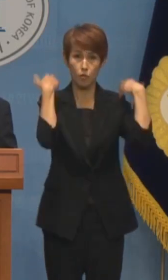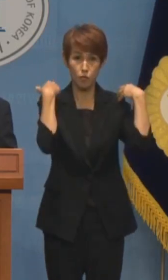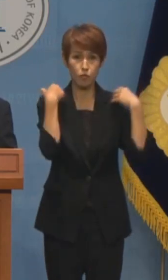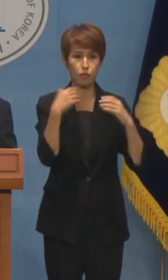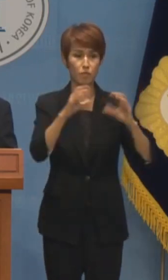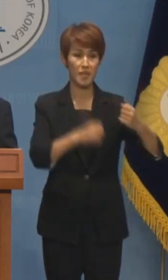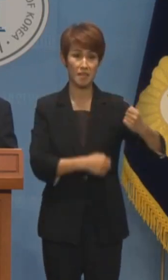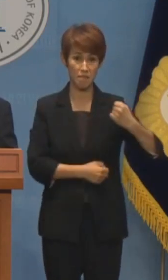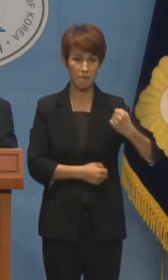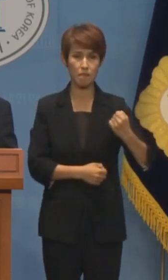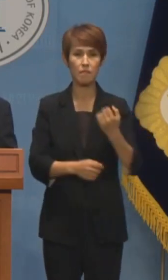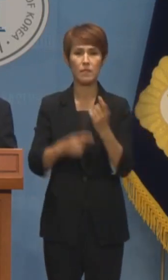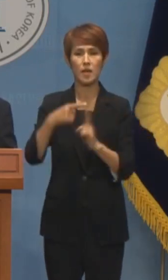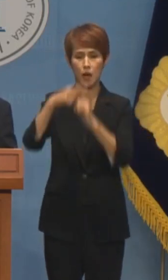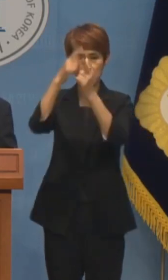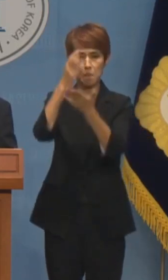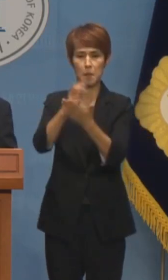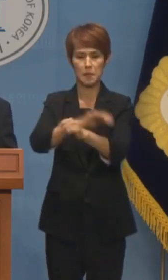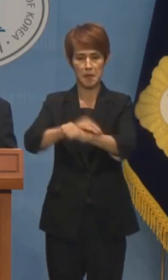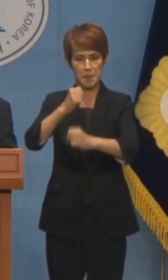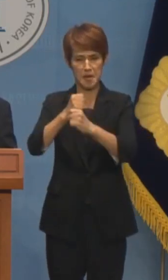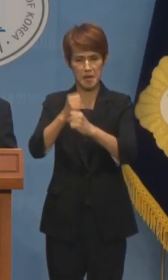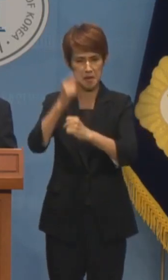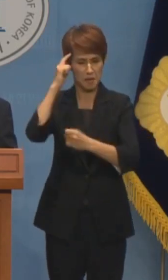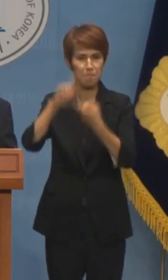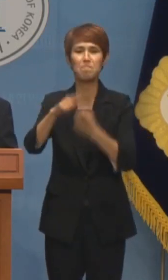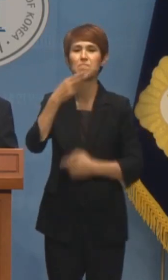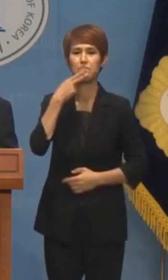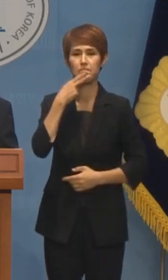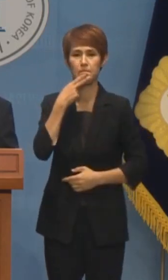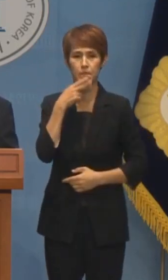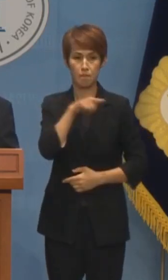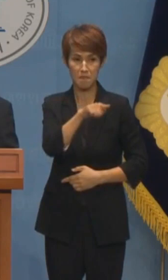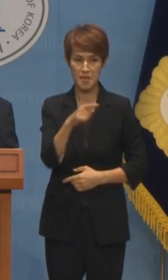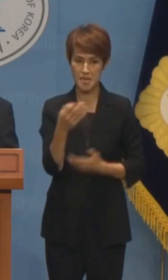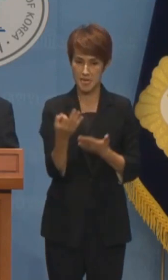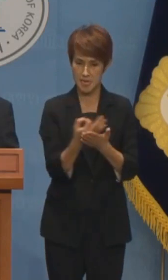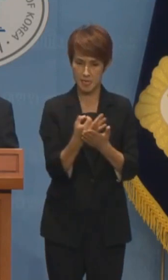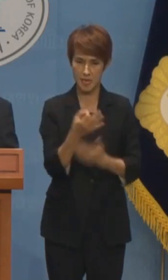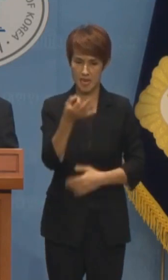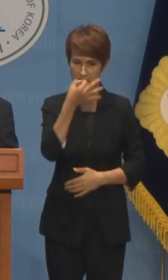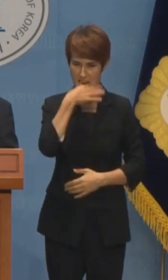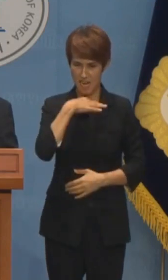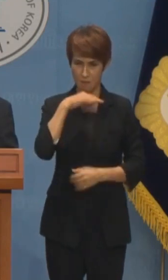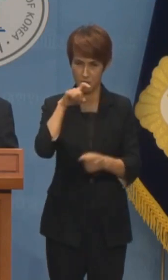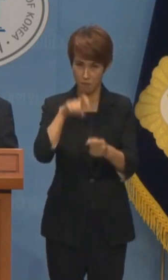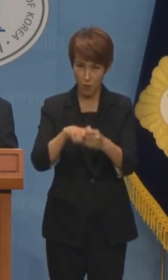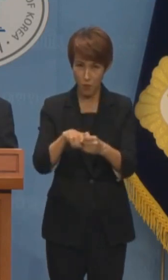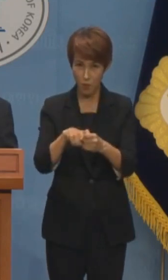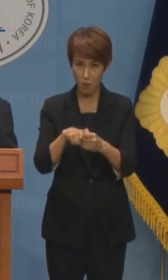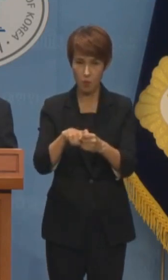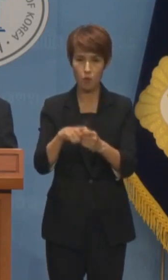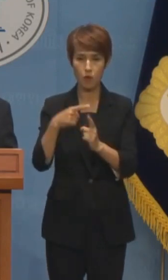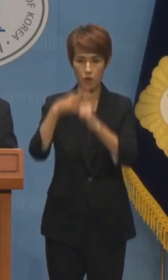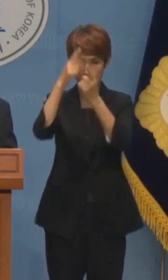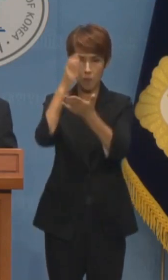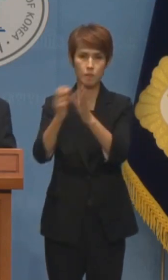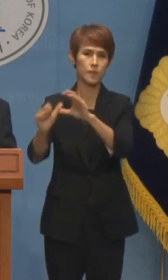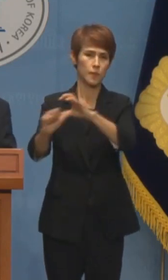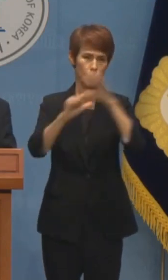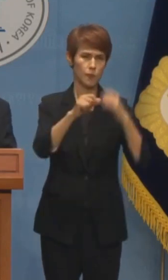관심이 없고 자신들의 이익과 목적을 위해 간호법을 이용하고 있다는 방증입니다.